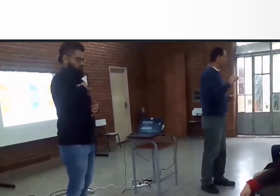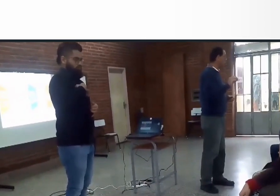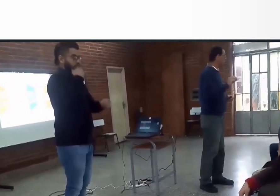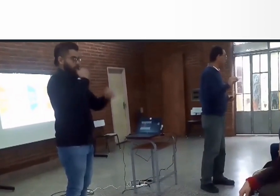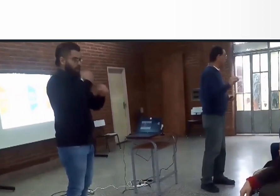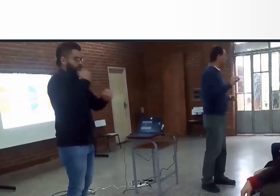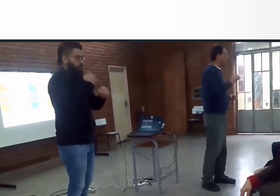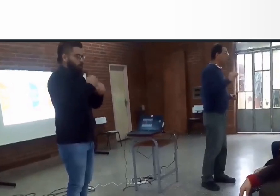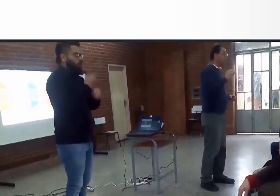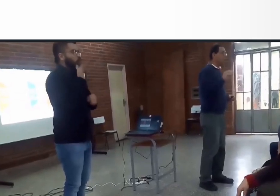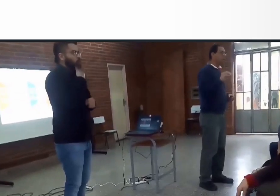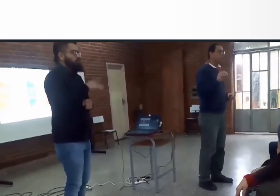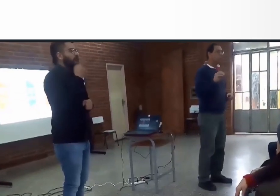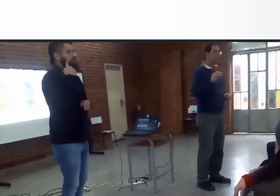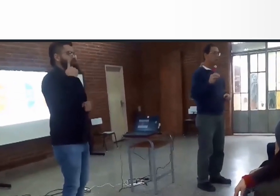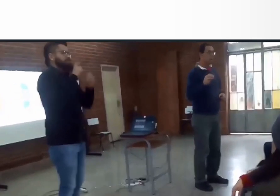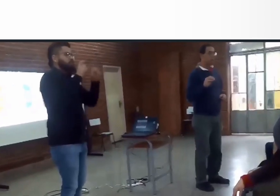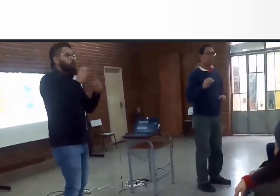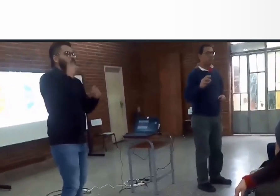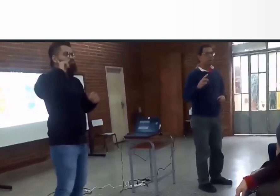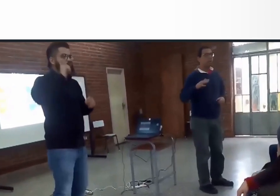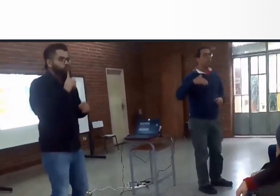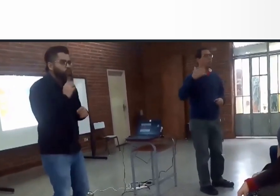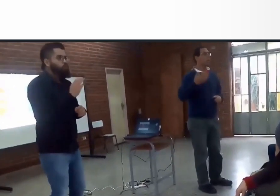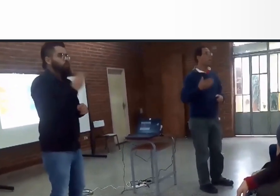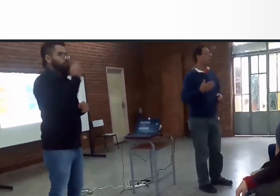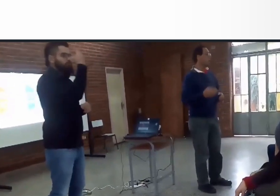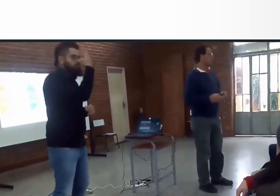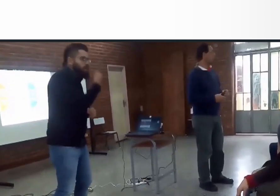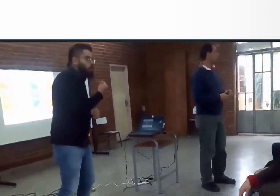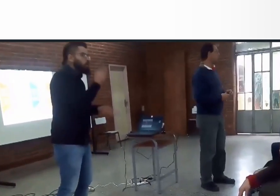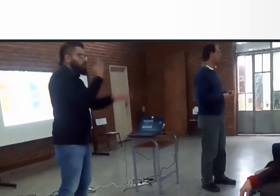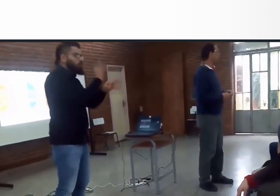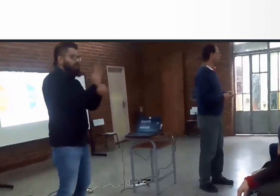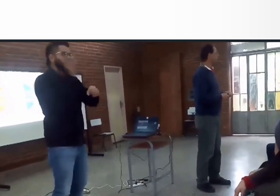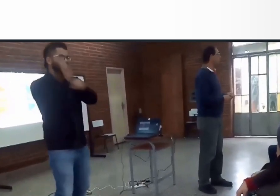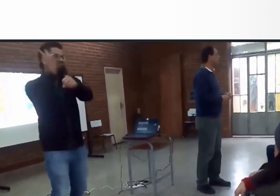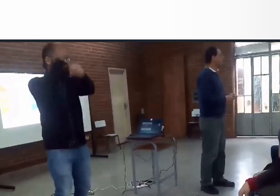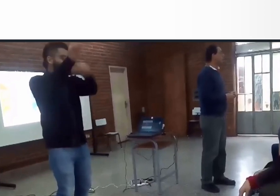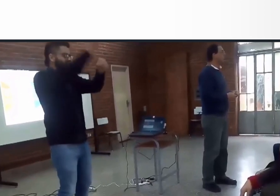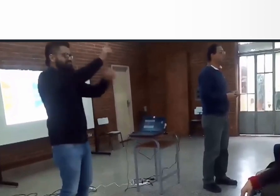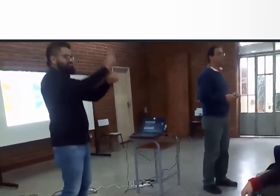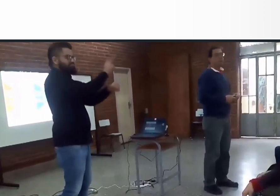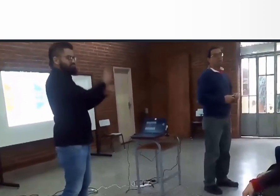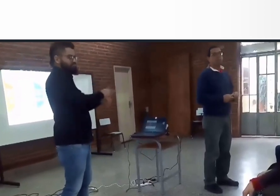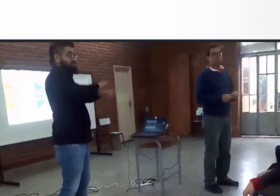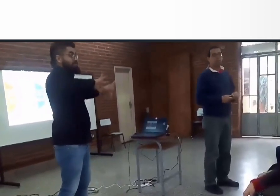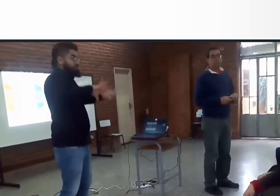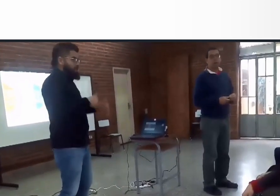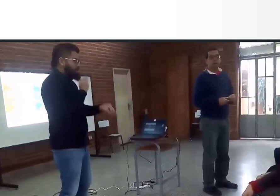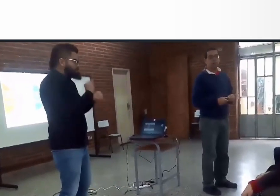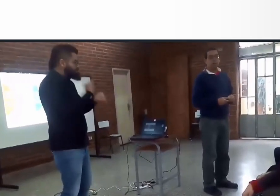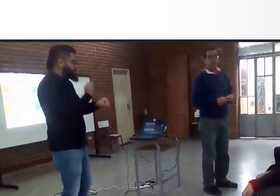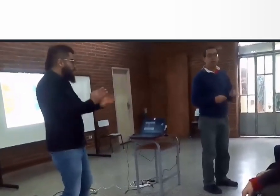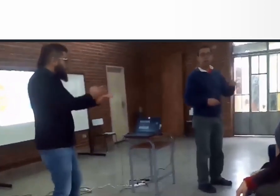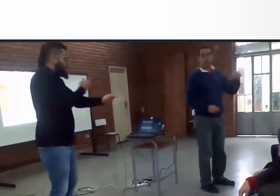no tenemos fonoaudióloga, pero cuando teníamos, ellos trabajaban mucho la lectura labial. Pero los profes,